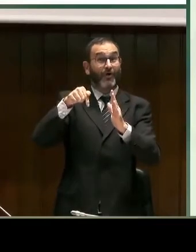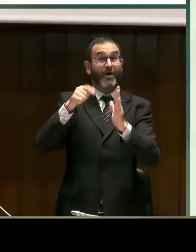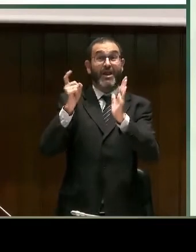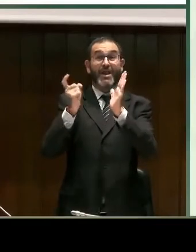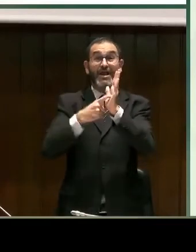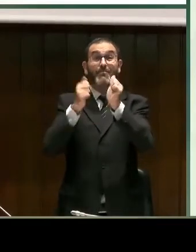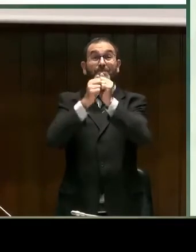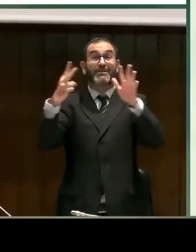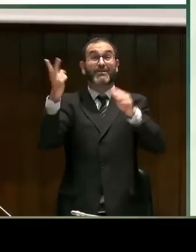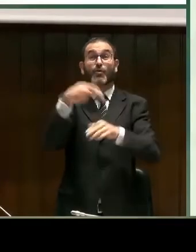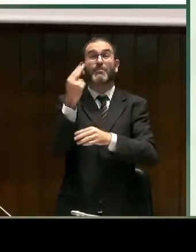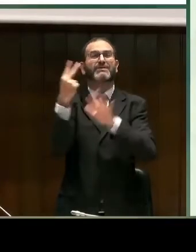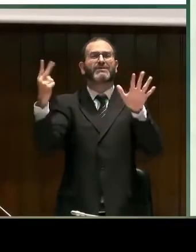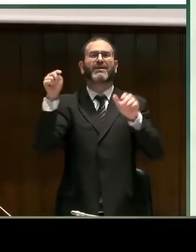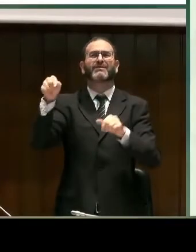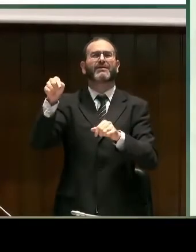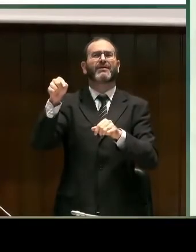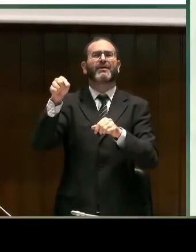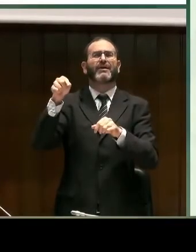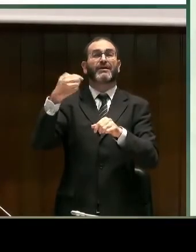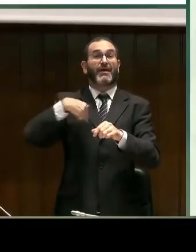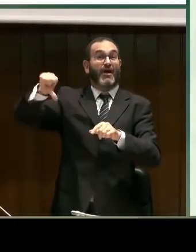en el territorio andaluz. En ese momento